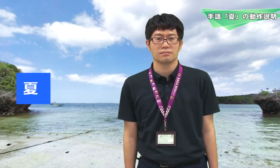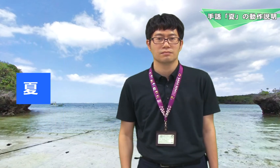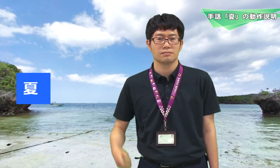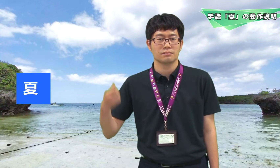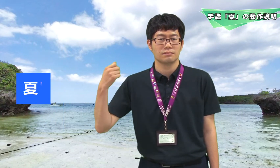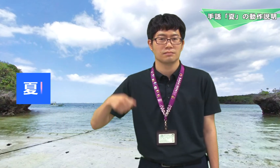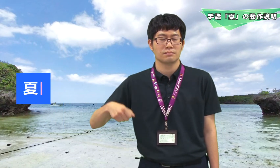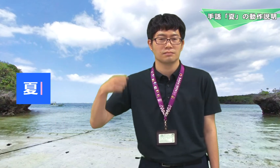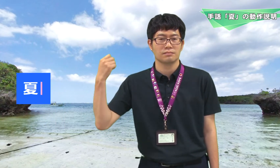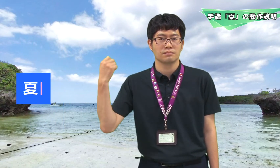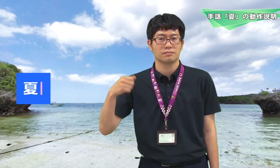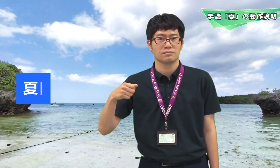夏、